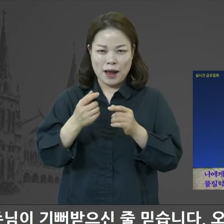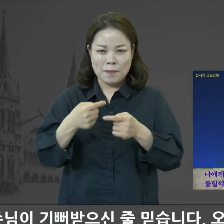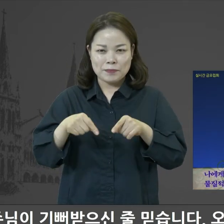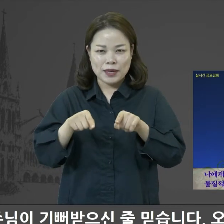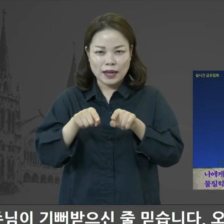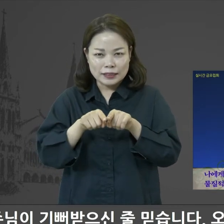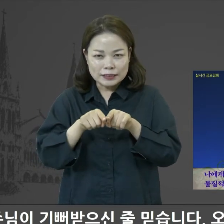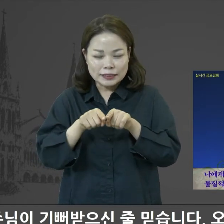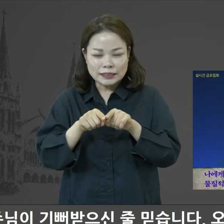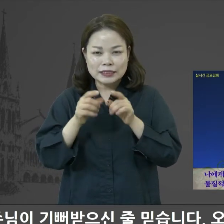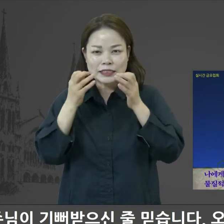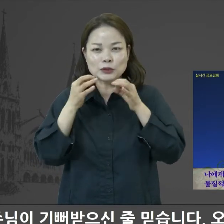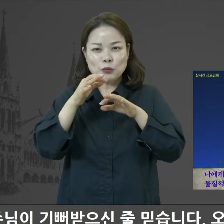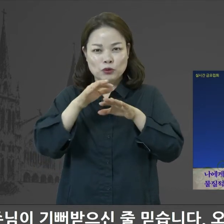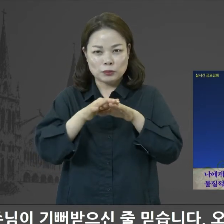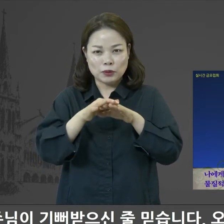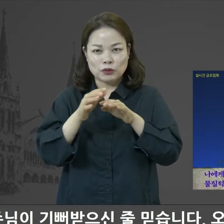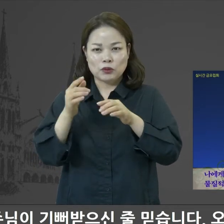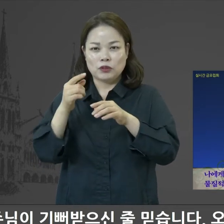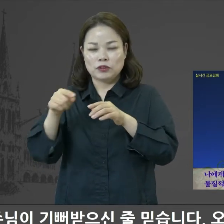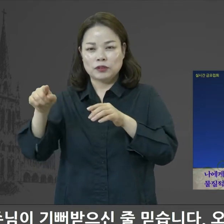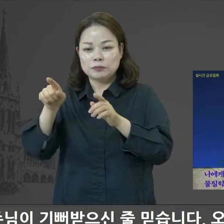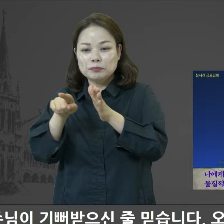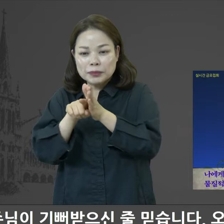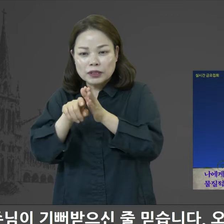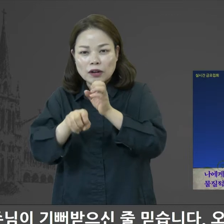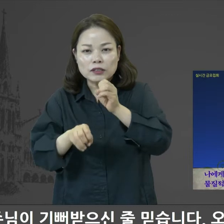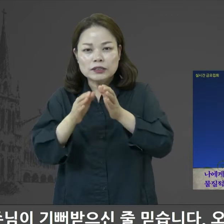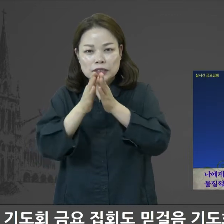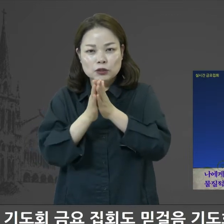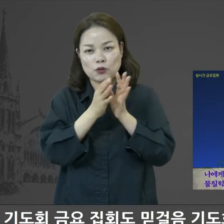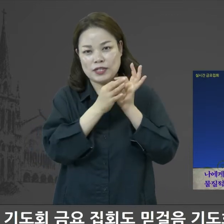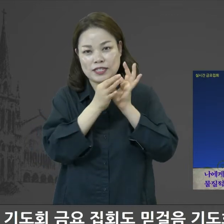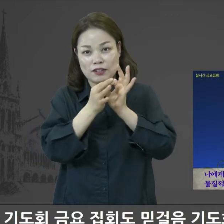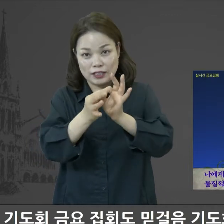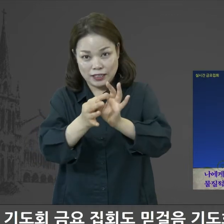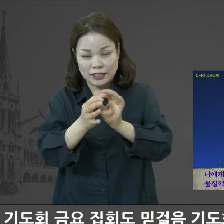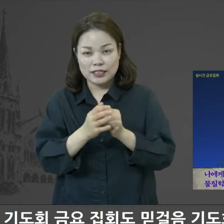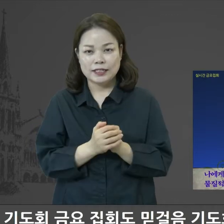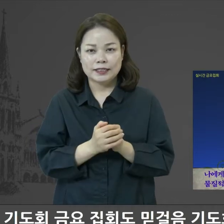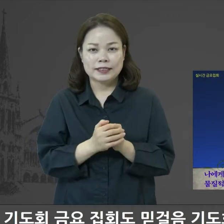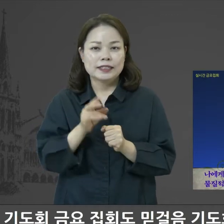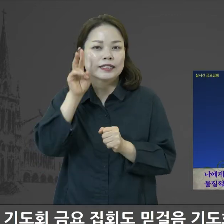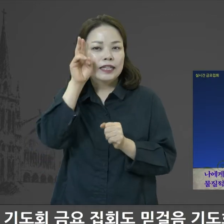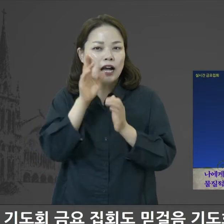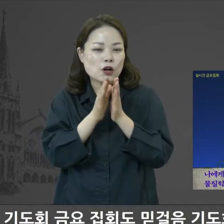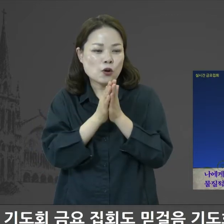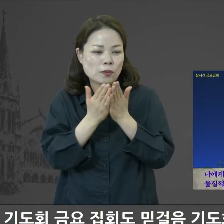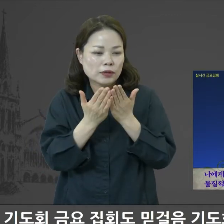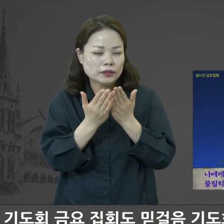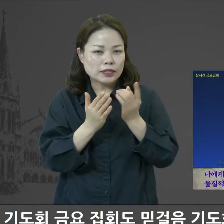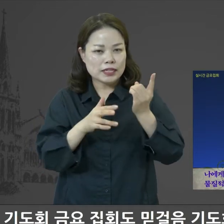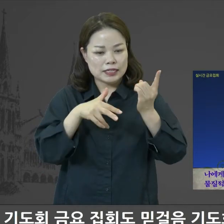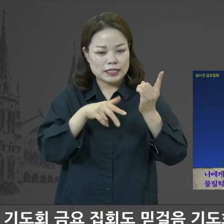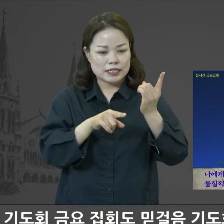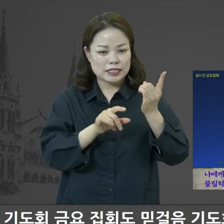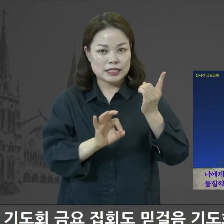기도회다, 이렇게 보시면 되겠습니다. 야고보서를 강의하는데 1장을 쭉 돌아보고